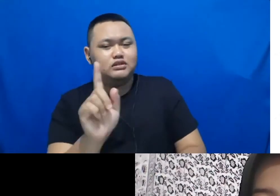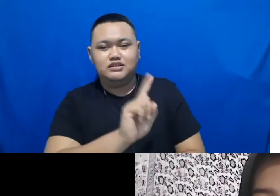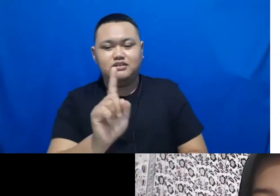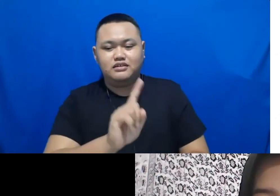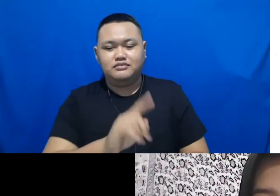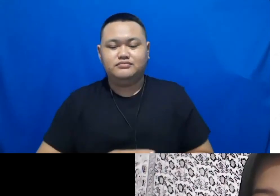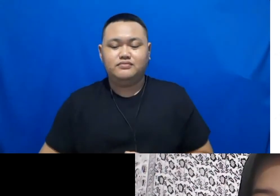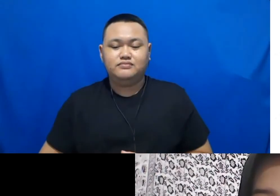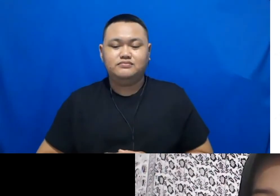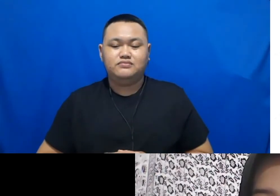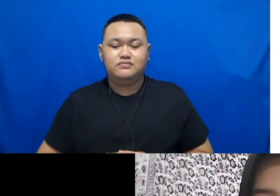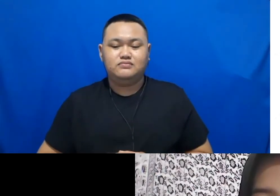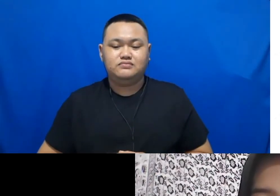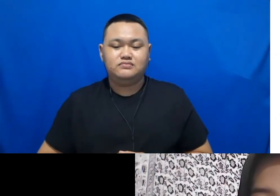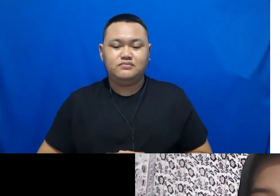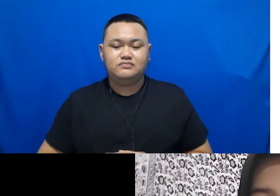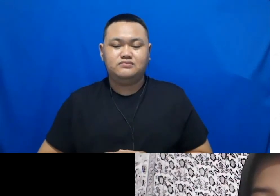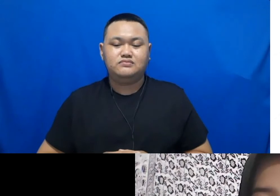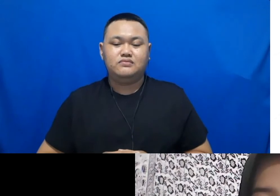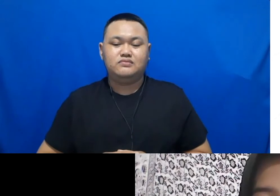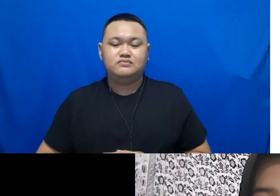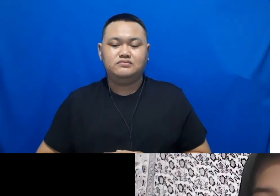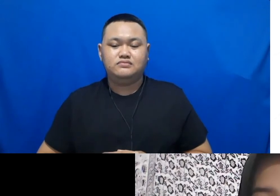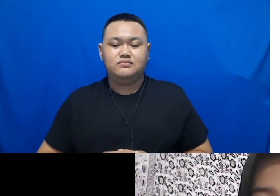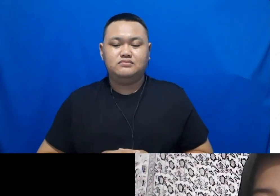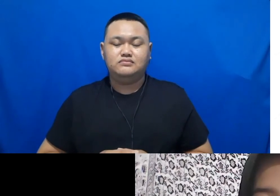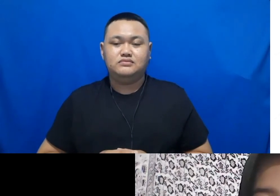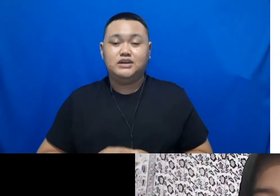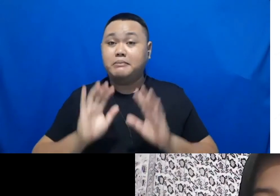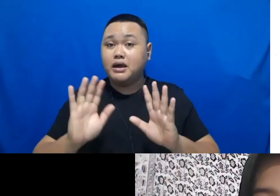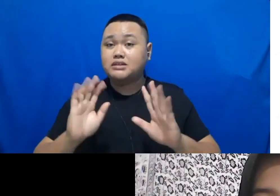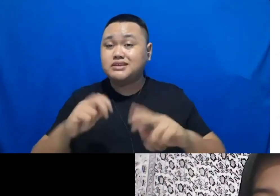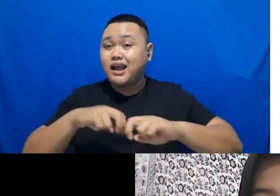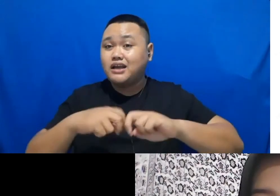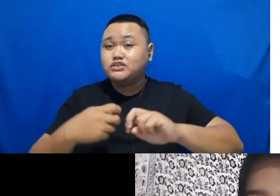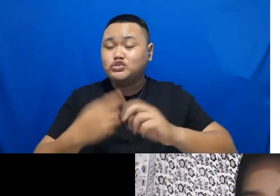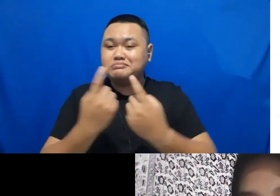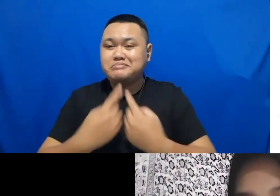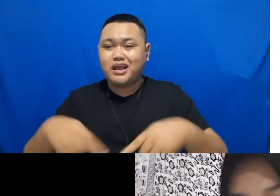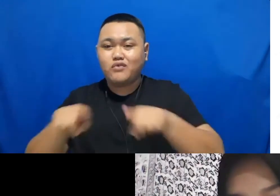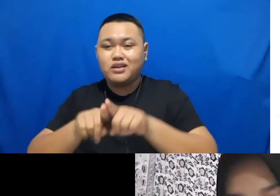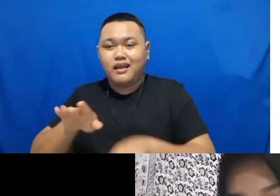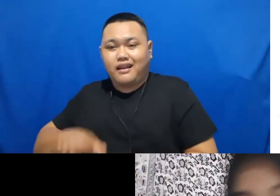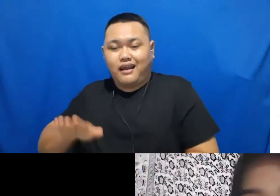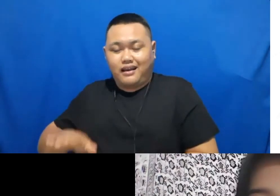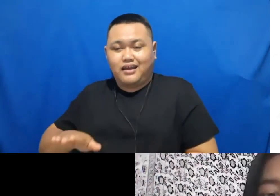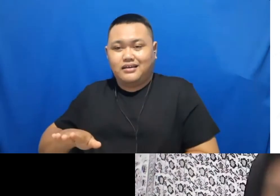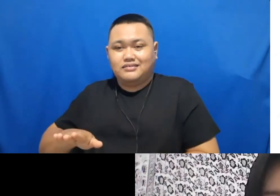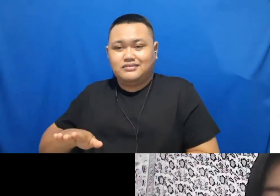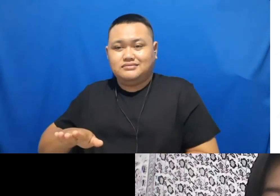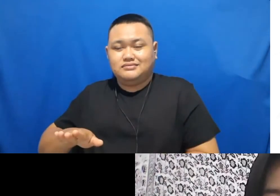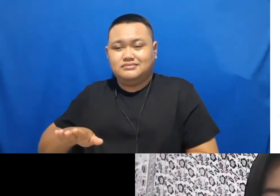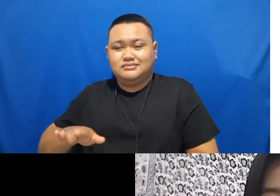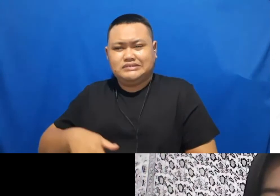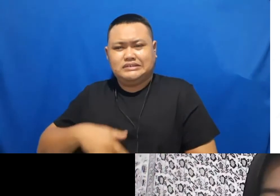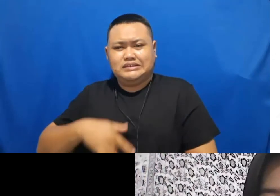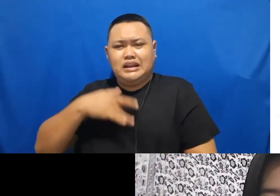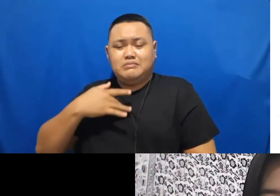Kitanya sebagai terutama para kepala sekolah dalam hal ini tadi dicontohkan dengan sangat baik nih oleh para kepala sekolah dan para guru gitu